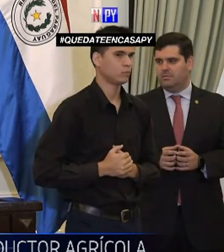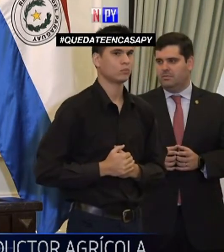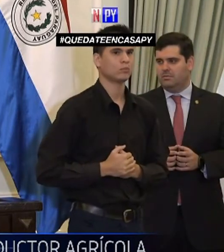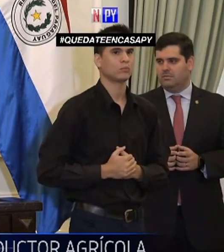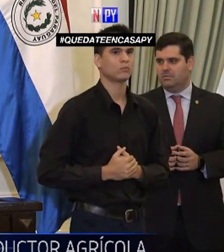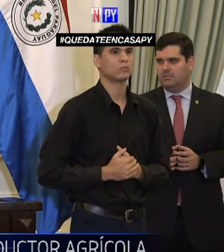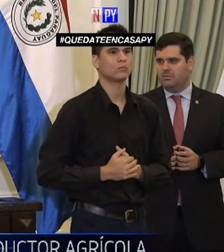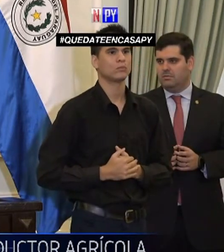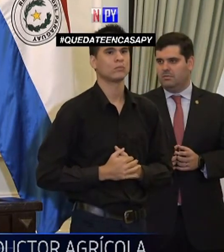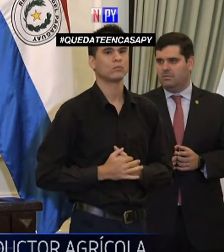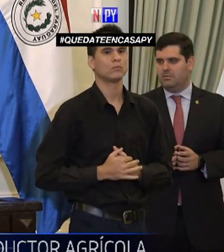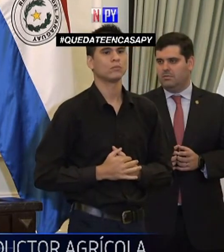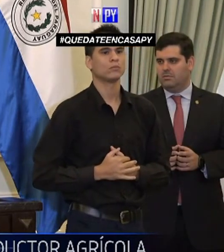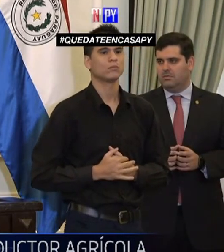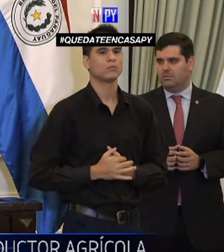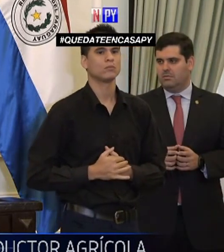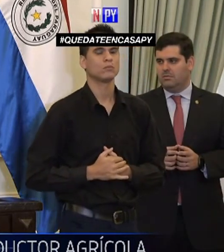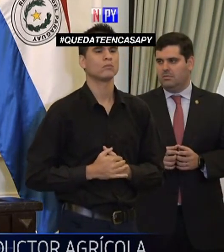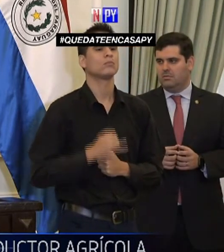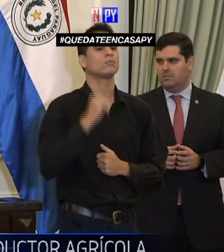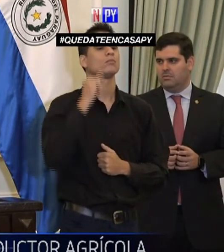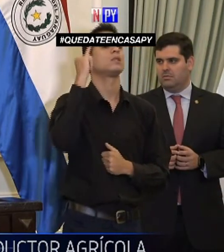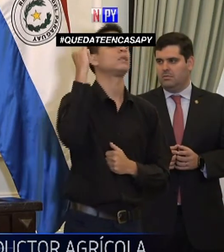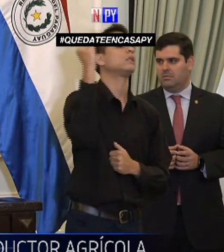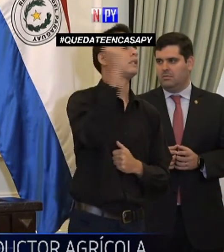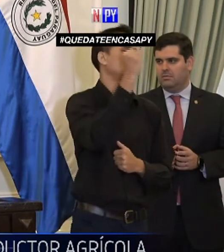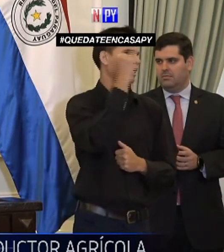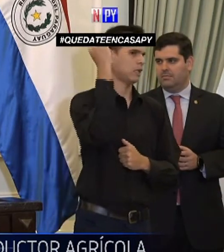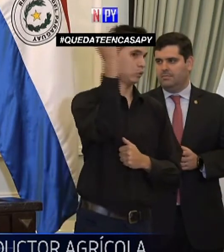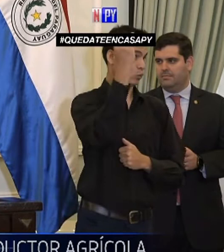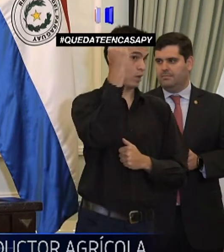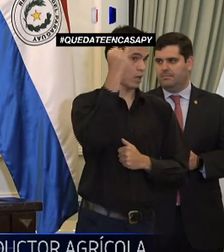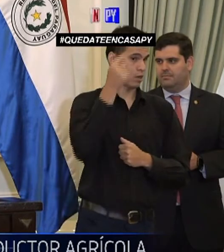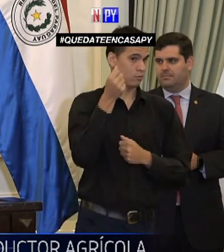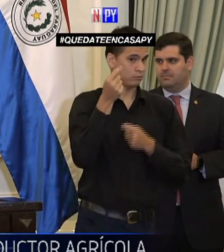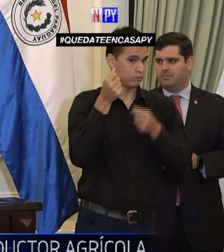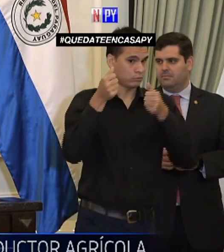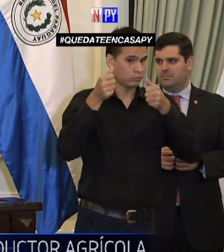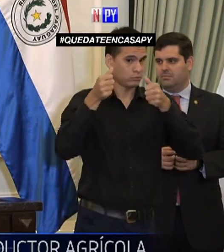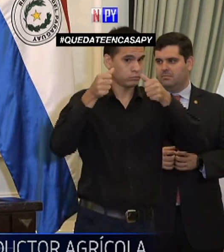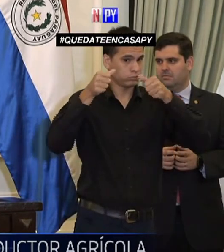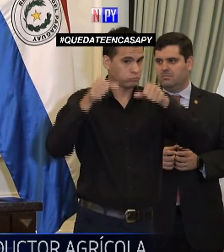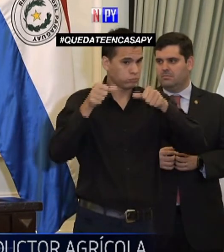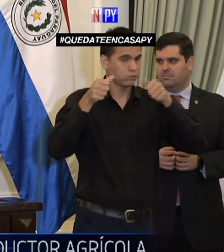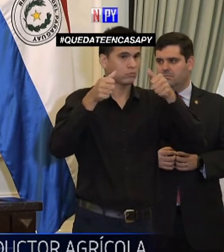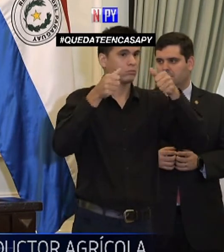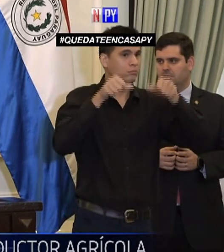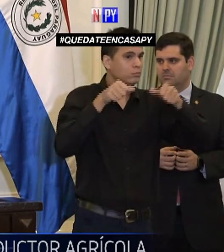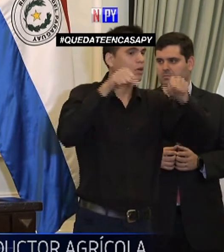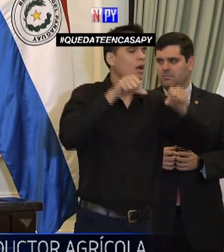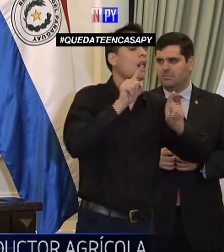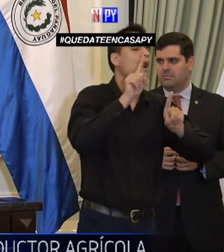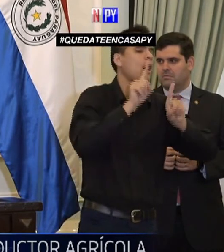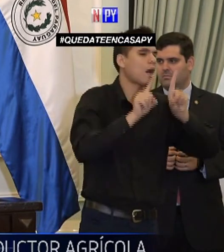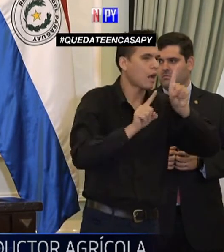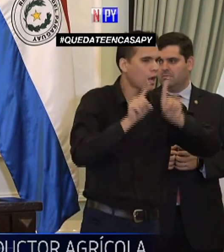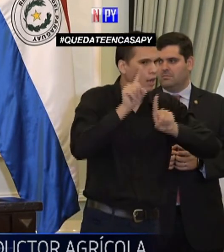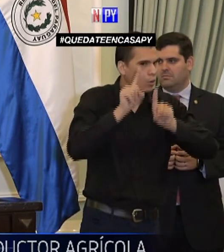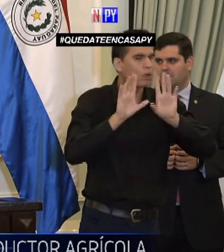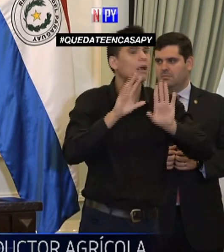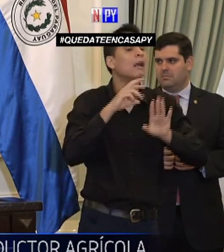Los mercados internacionales están cayendo con respecto a algunos productos. Con lo que hace a la